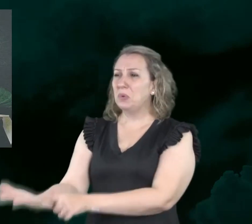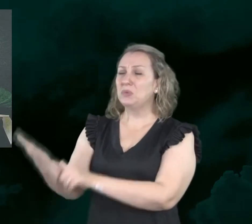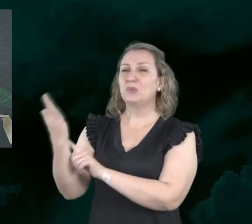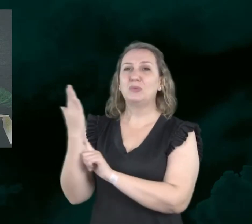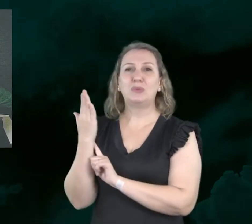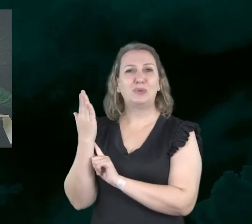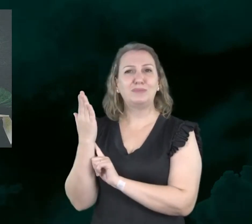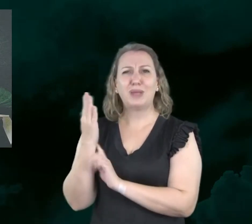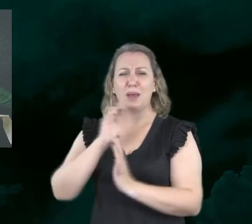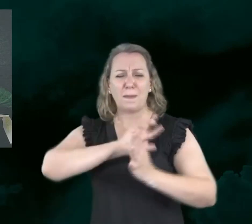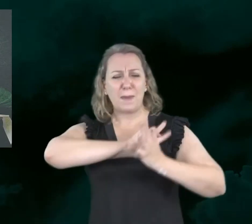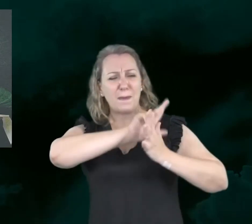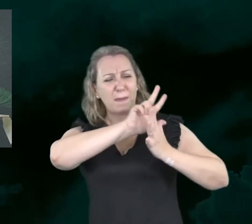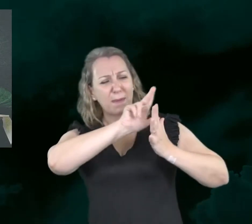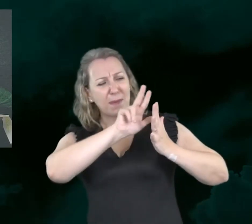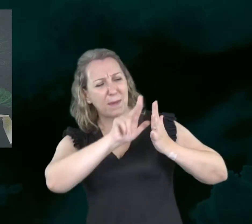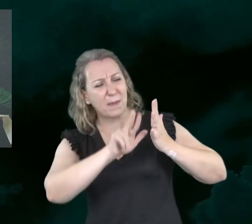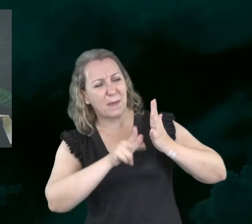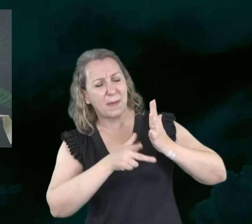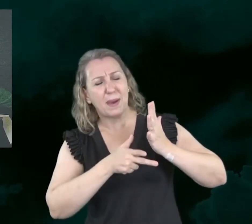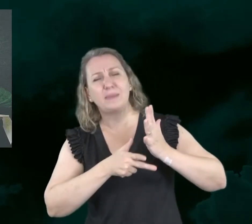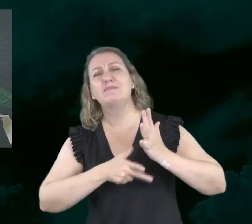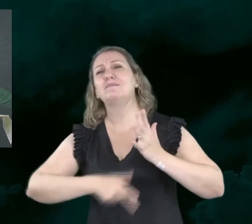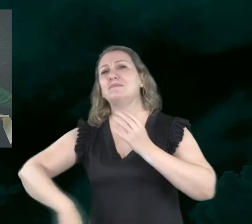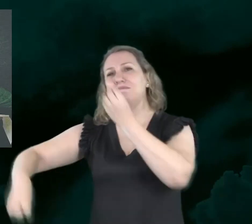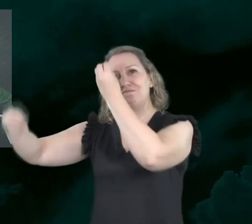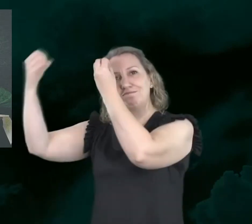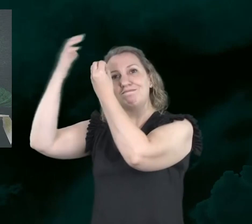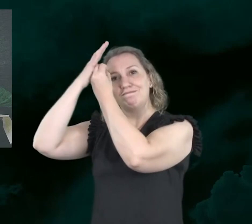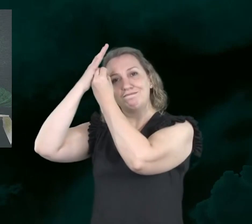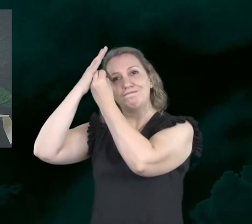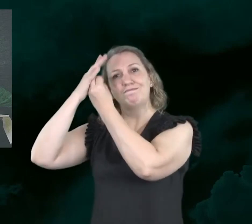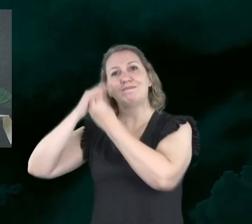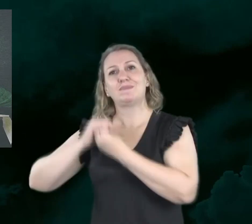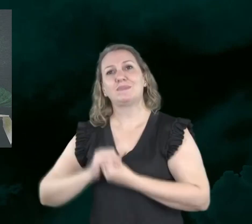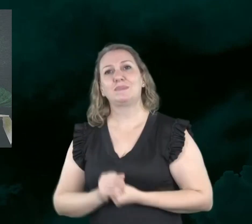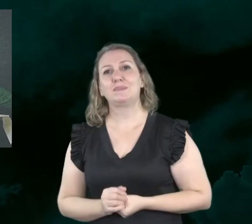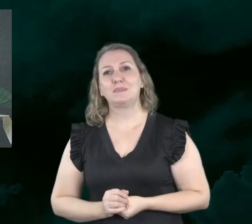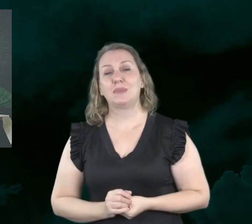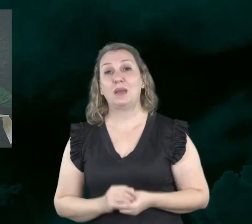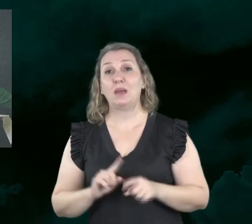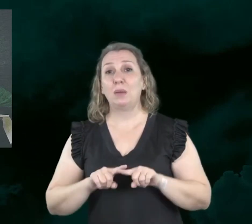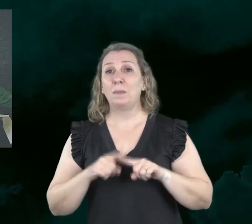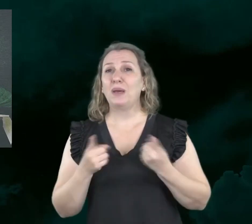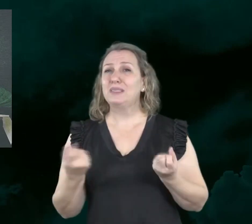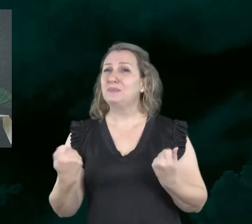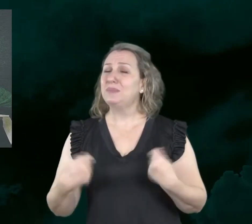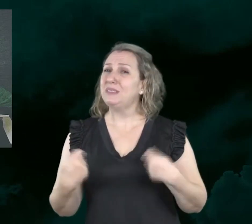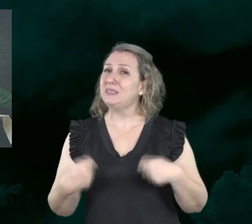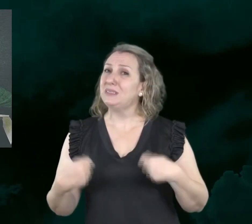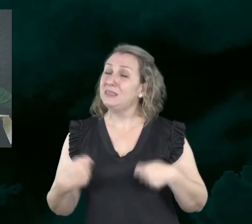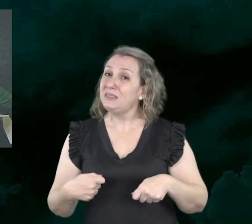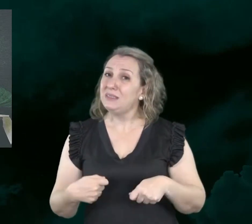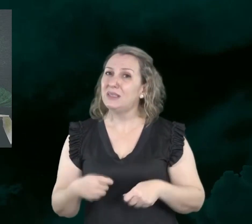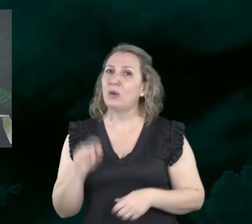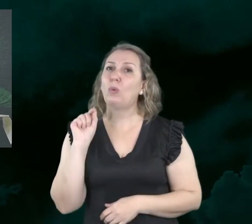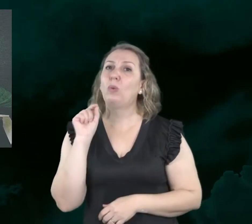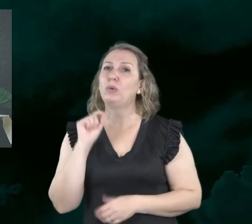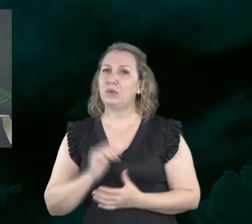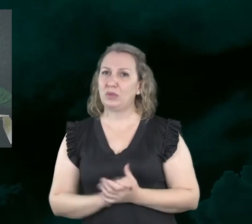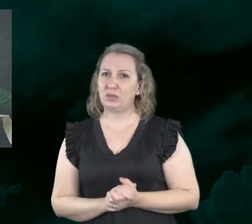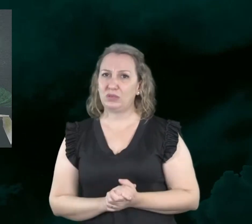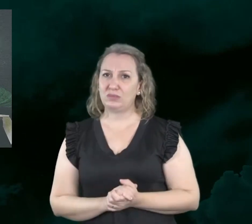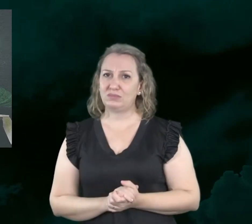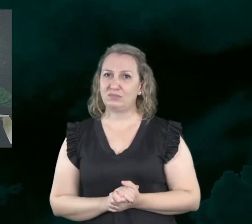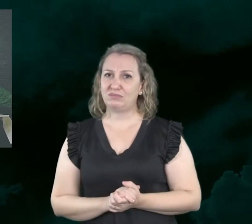queridos irmãos, as revelações em palavra precisam se transformar em realidade.